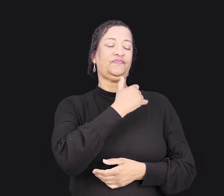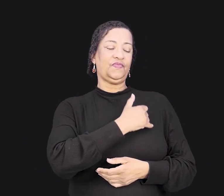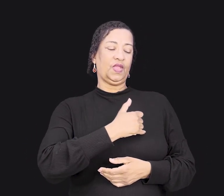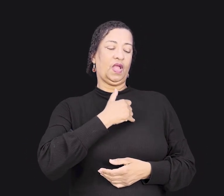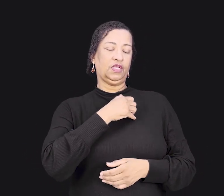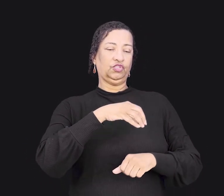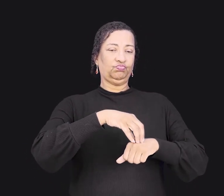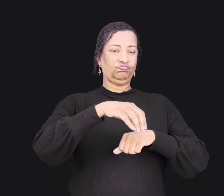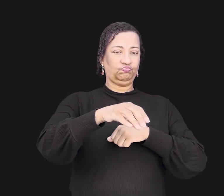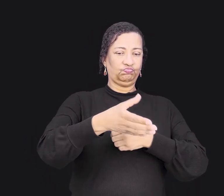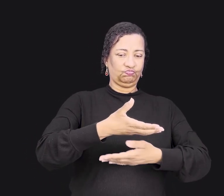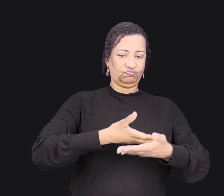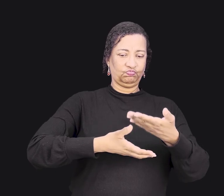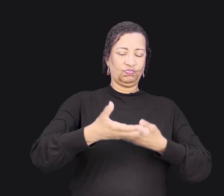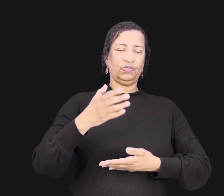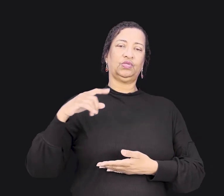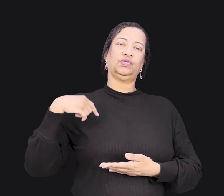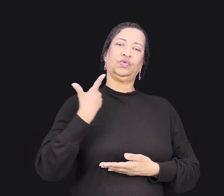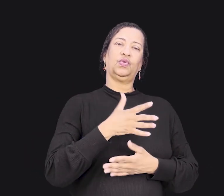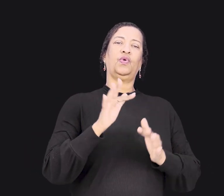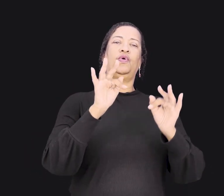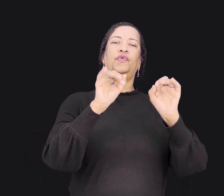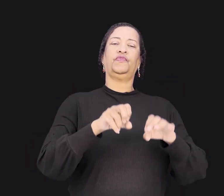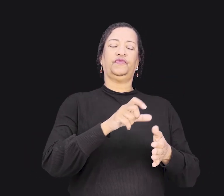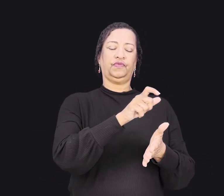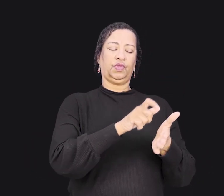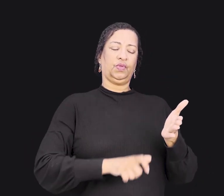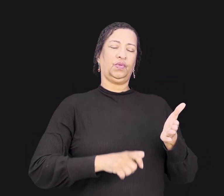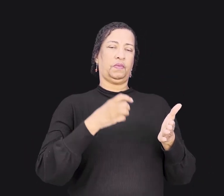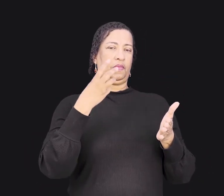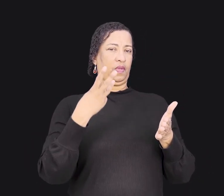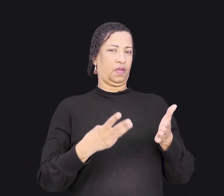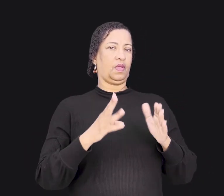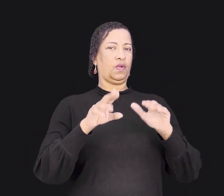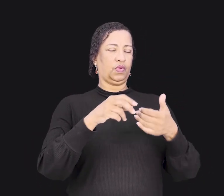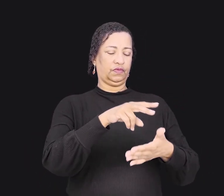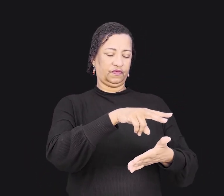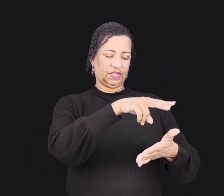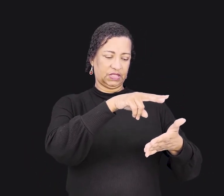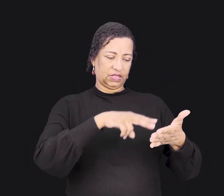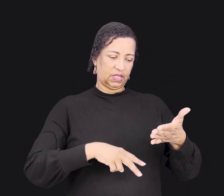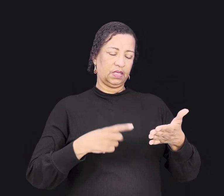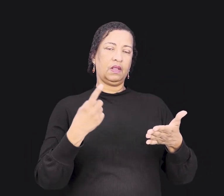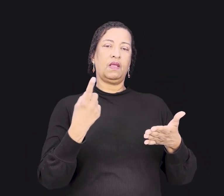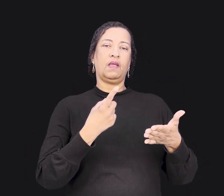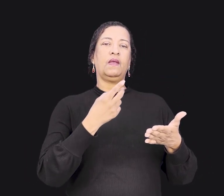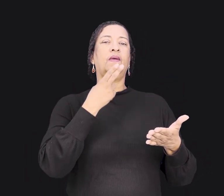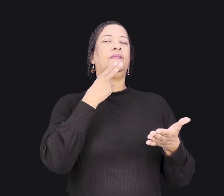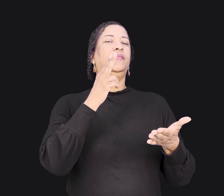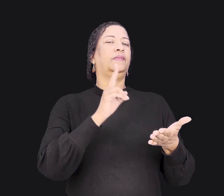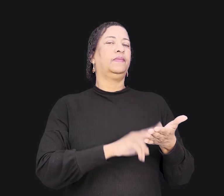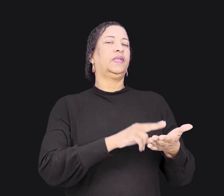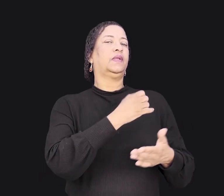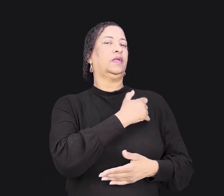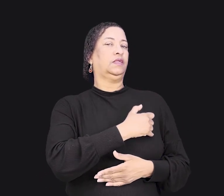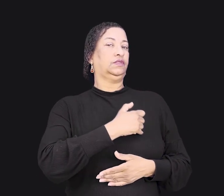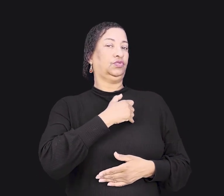compartilha conosco no final do capítulo 3. Quando você estiver lendo a primeira epístola de João, lembre-se